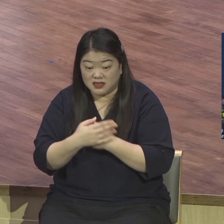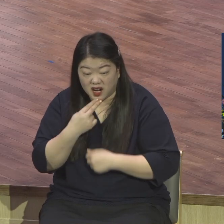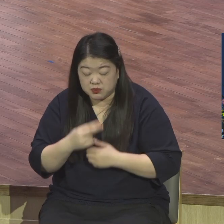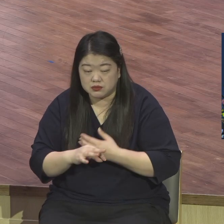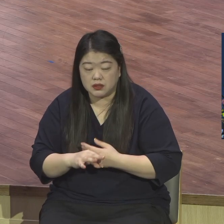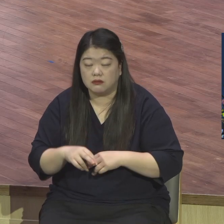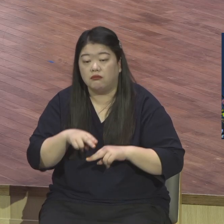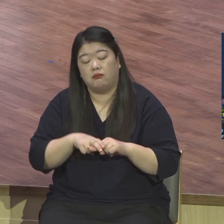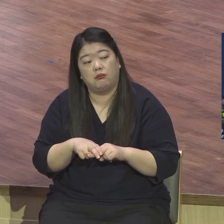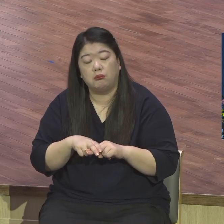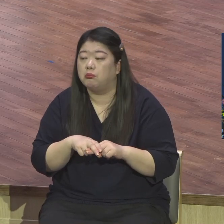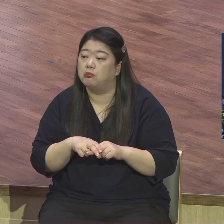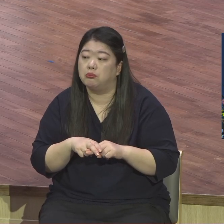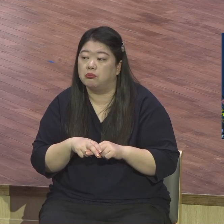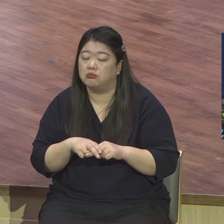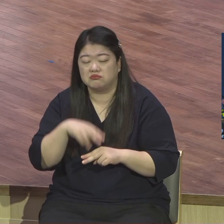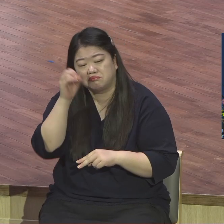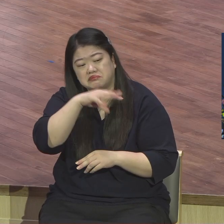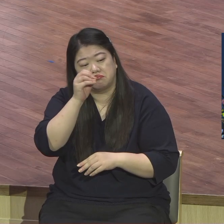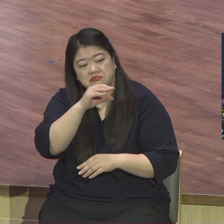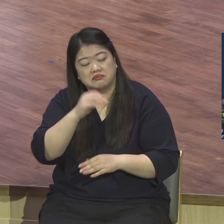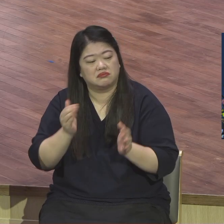교단이잖아요. 합동측 목사로서